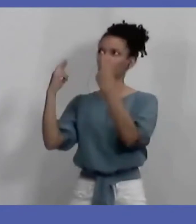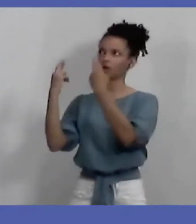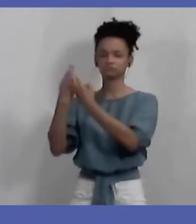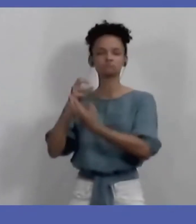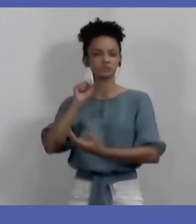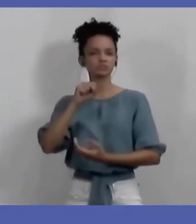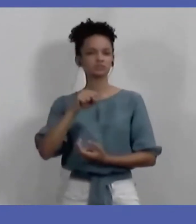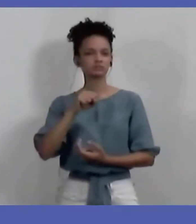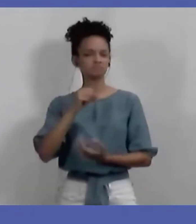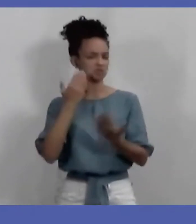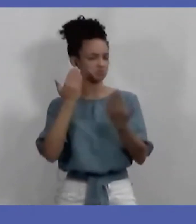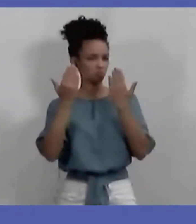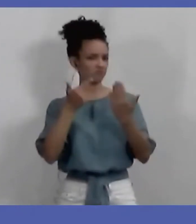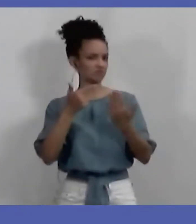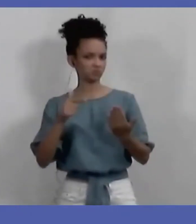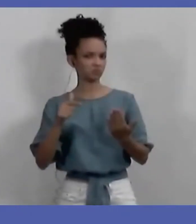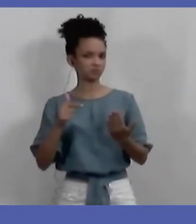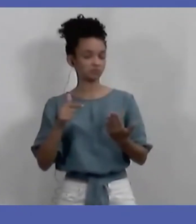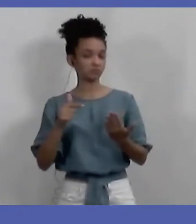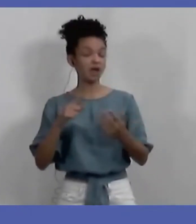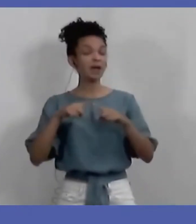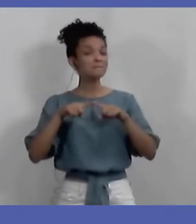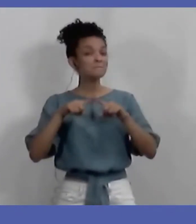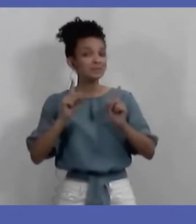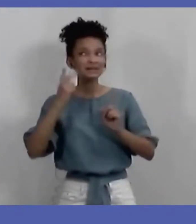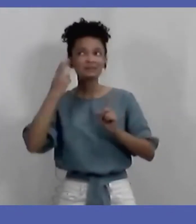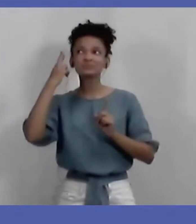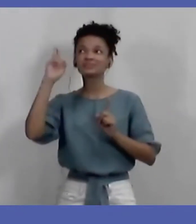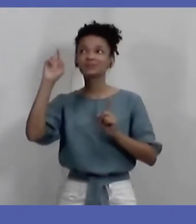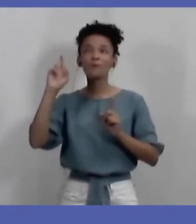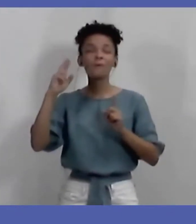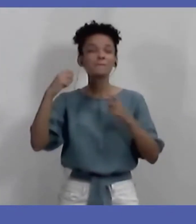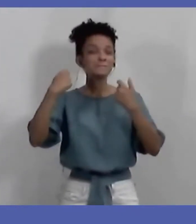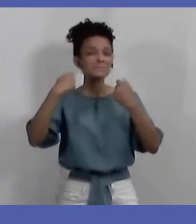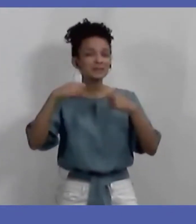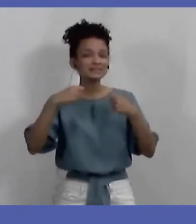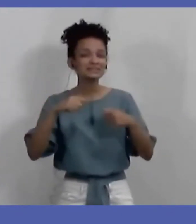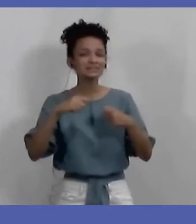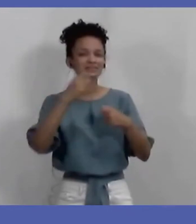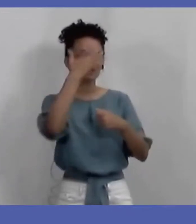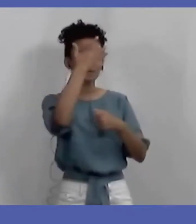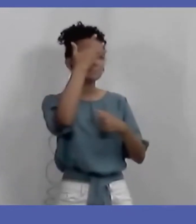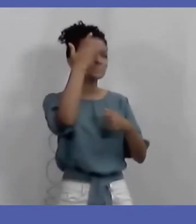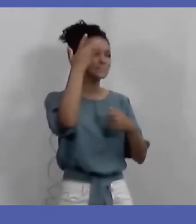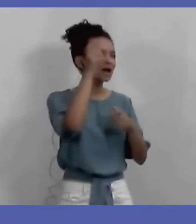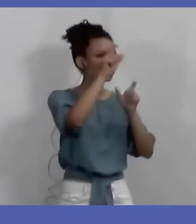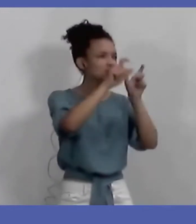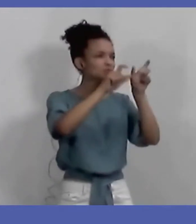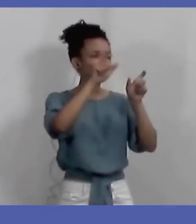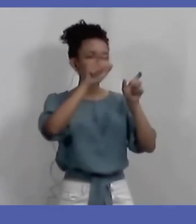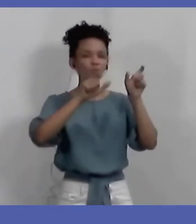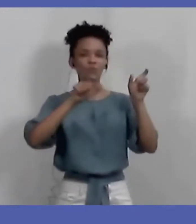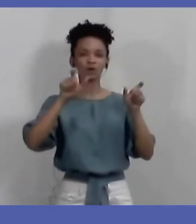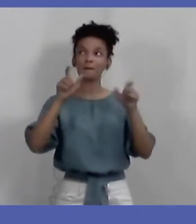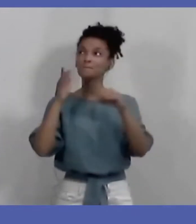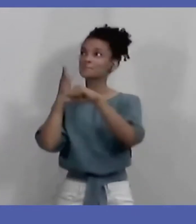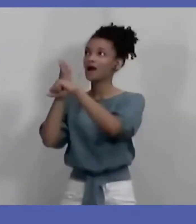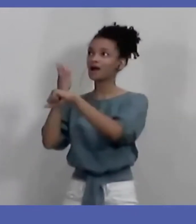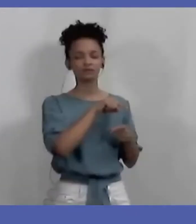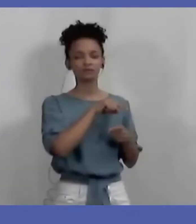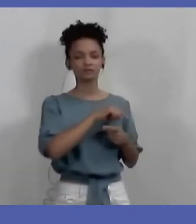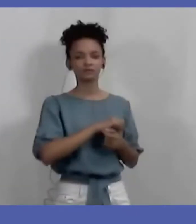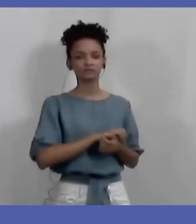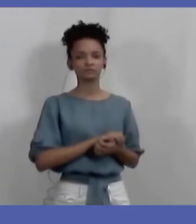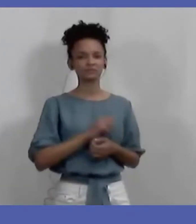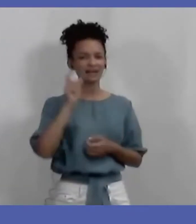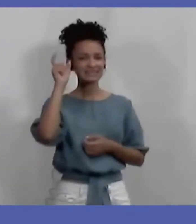ele precisa de pessoas para compor o seu reino, porque até então essas